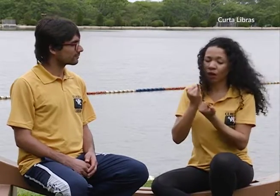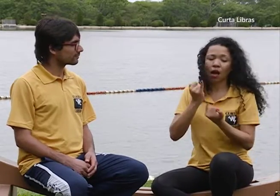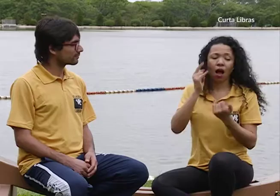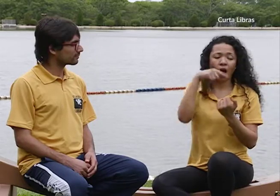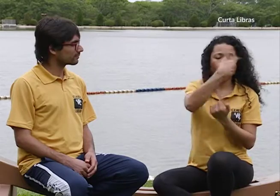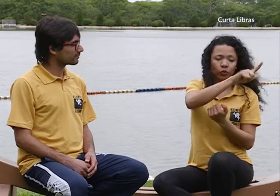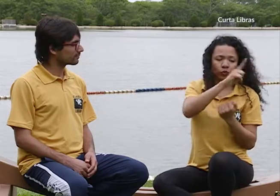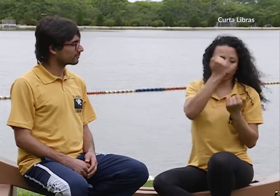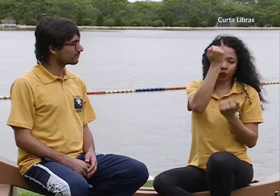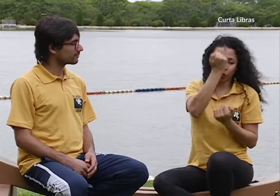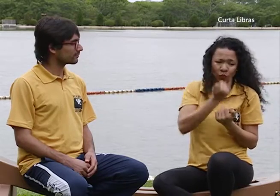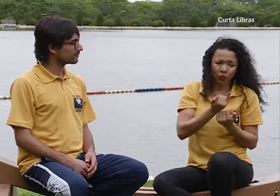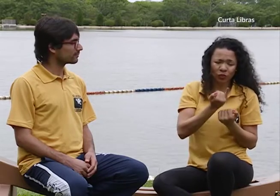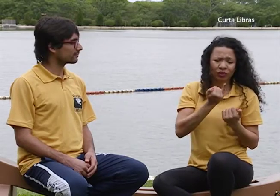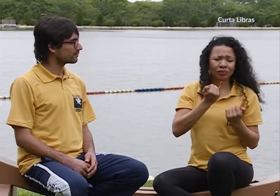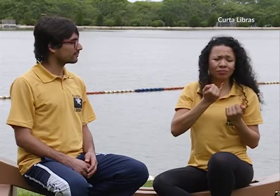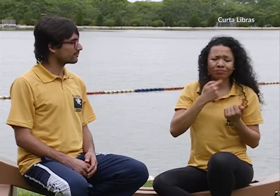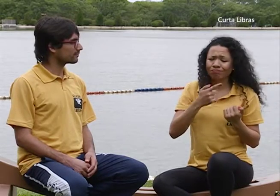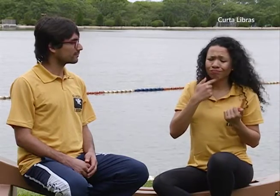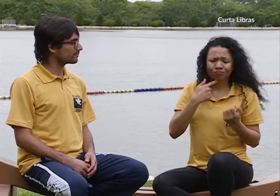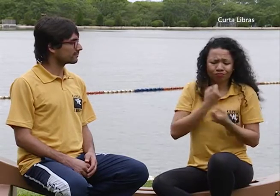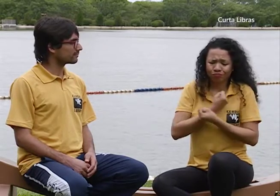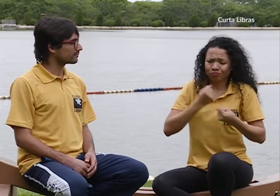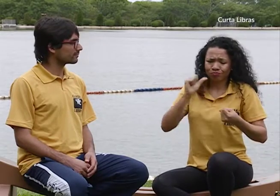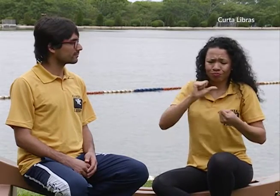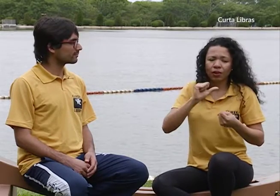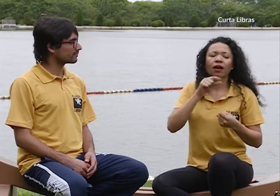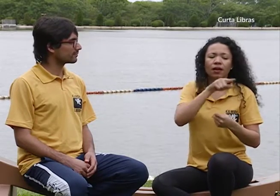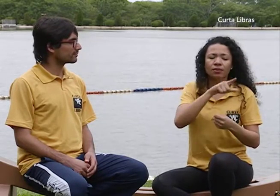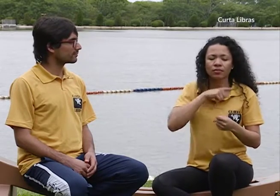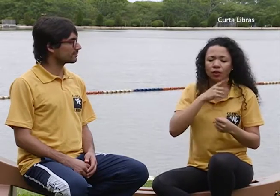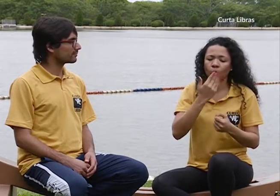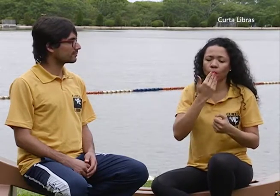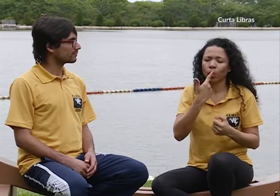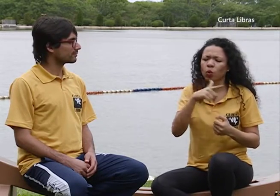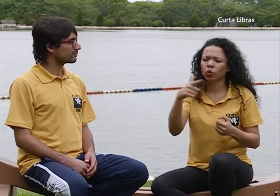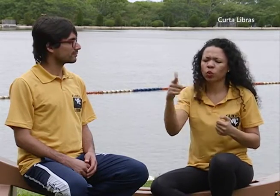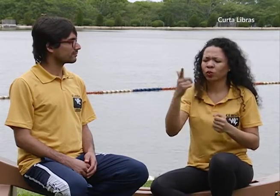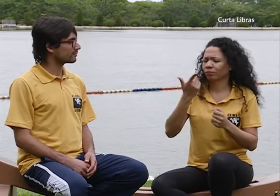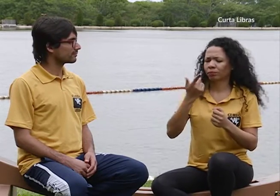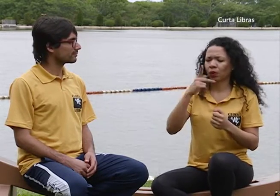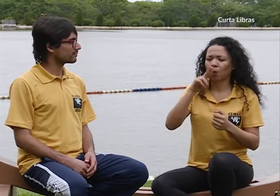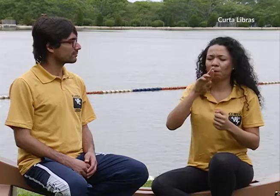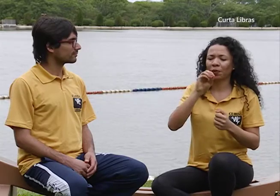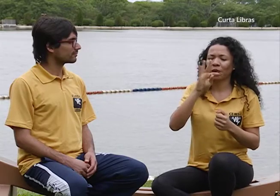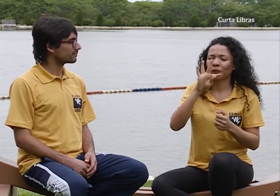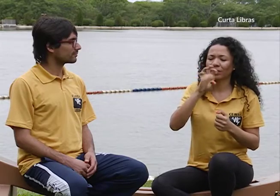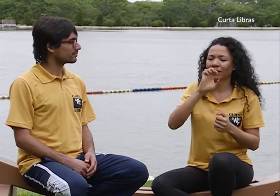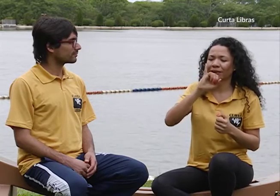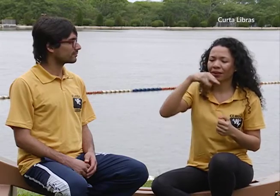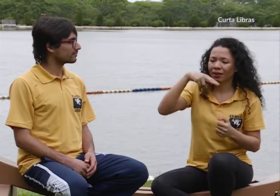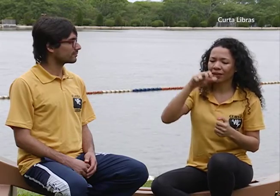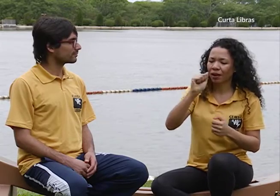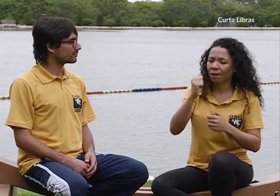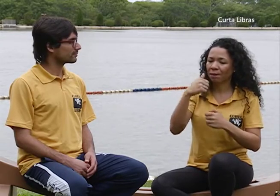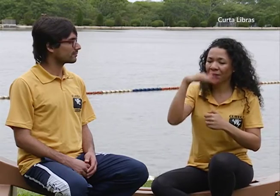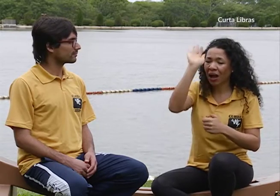eficácia. Algumas pessoas são magras, mas não conseguem ganhar massa muscular. Para isso, é preciso ter uma alimentação rica em